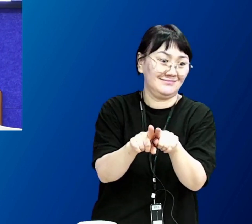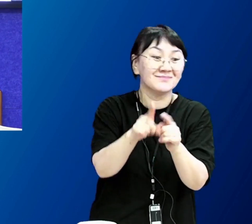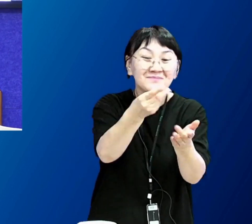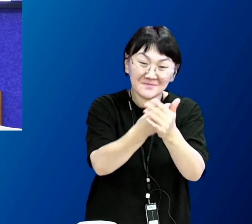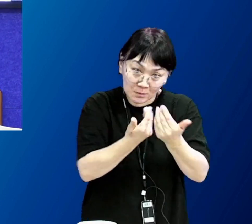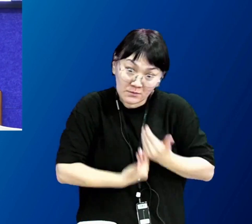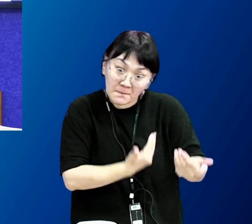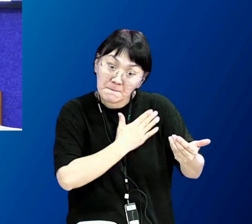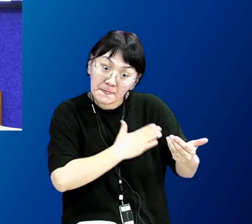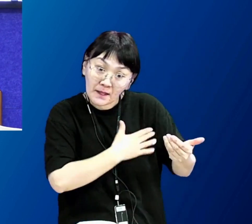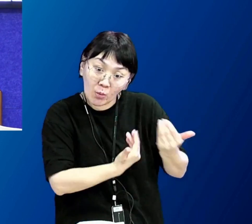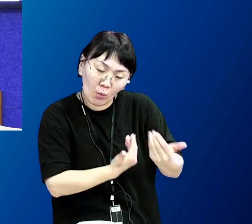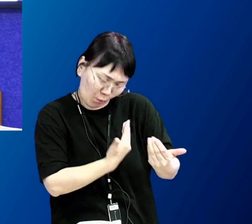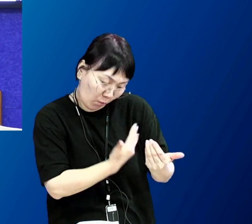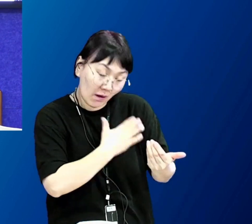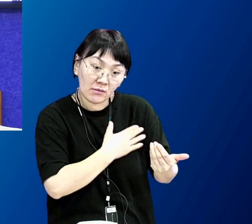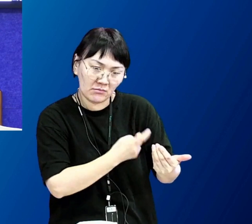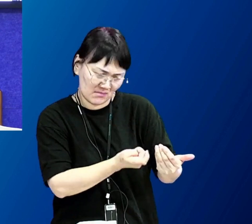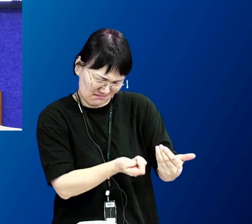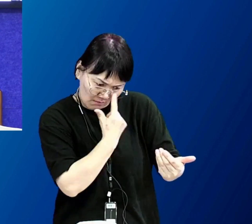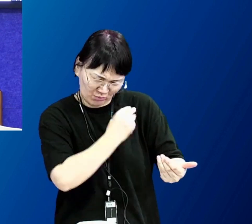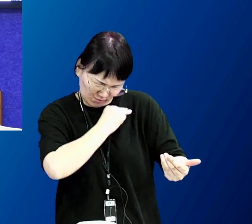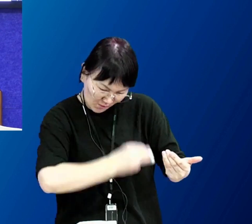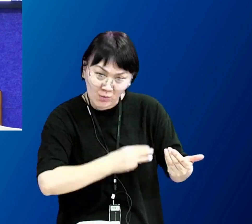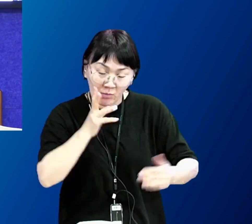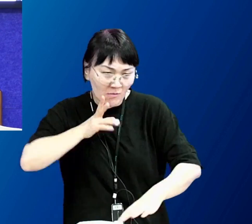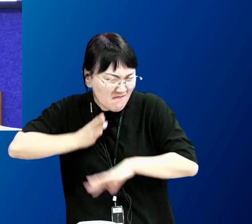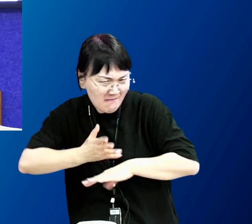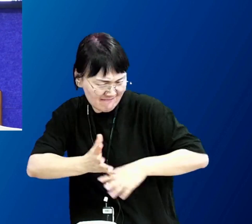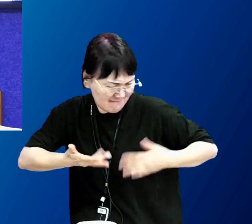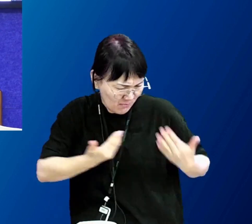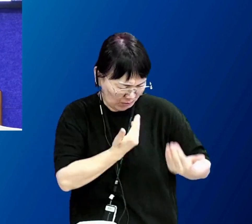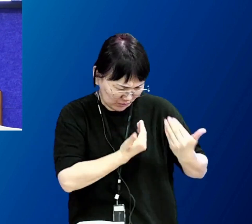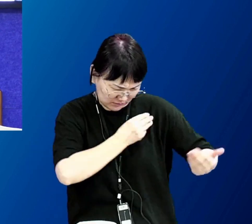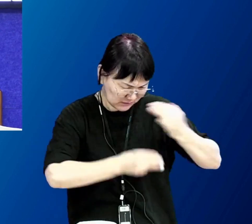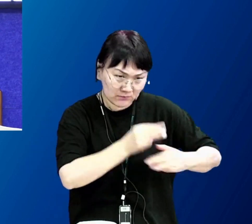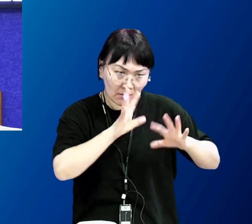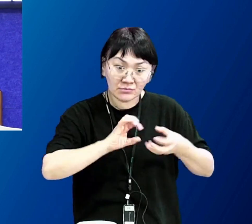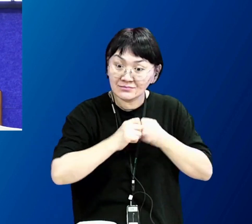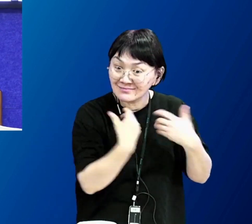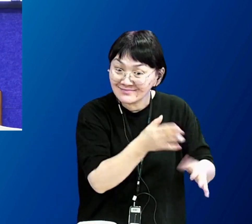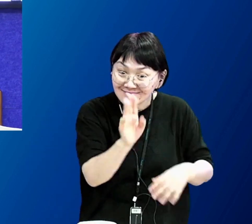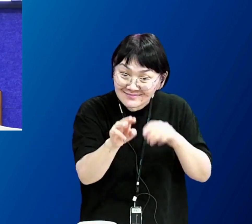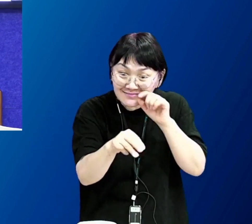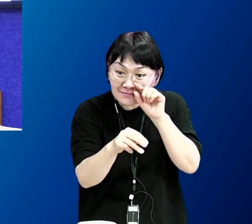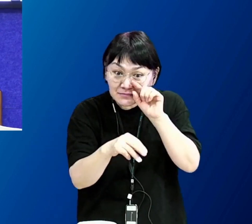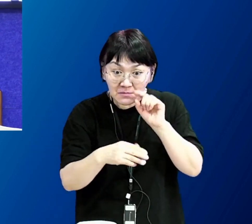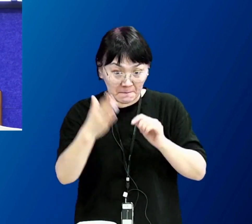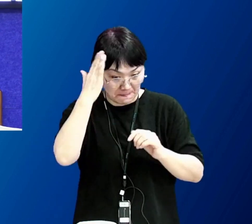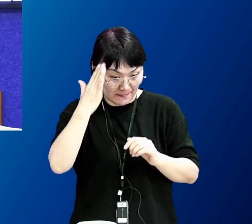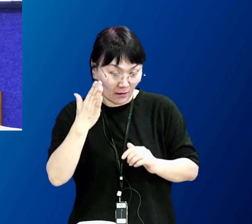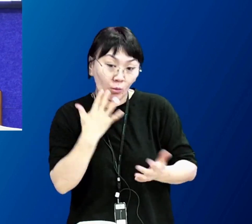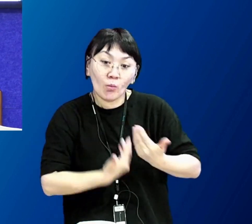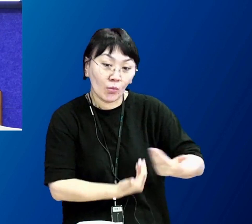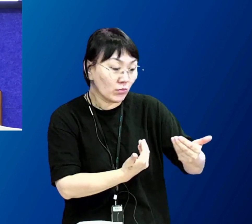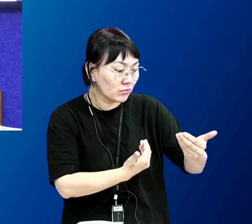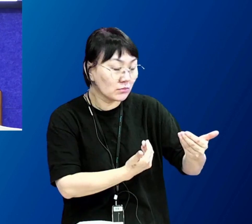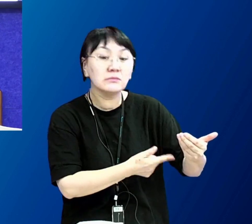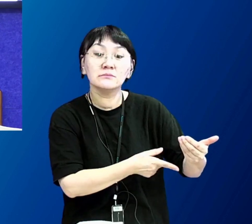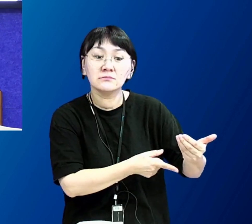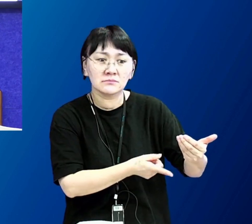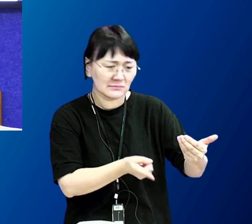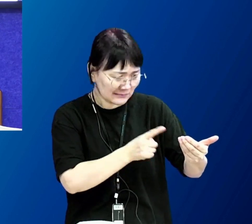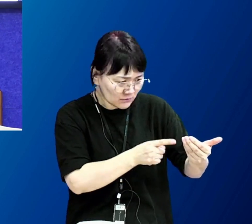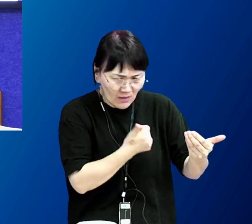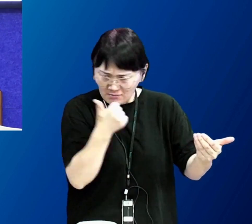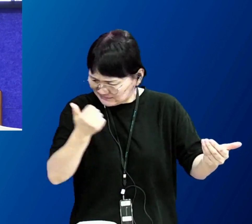хүүгийн хандлаа хөдлөмөрлөдөг. Хоолыг хийж өгдөг. Хүүхдээ хайрлж байгаа эцэг ихэн тэр хүүхдтэй